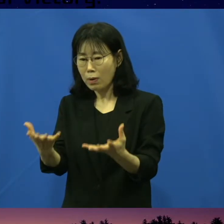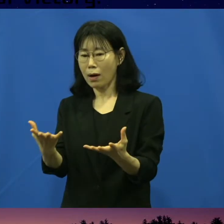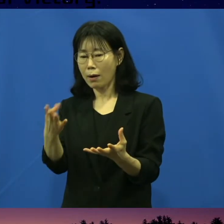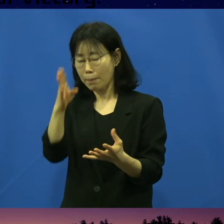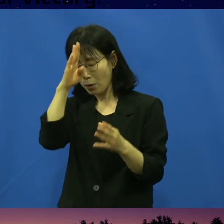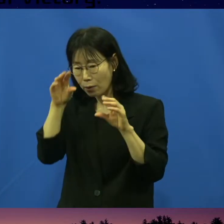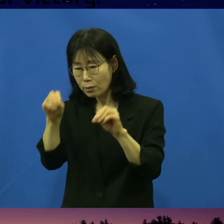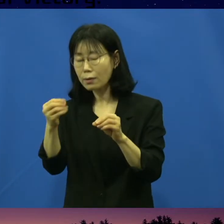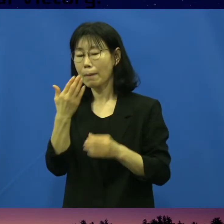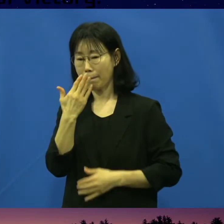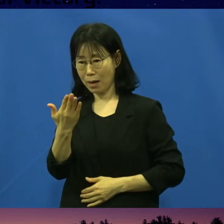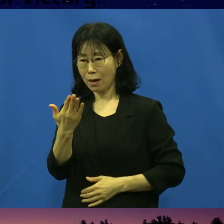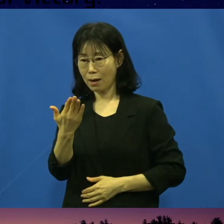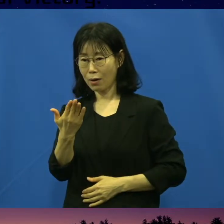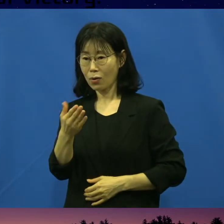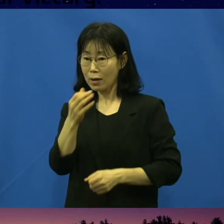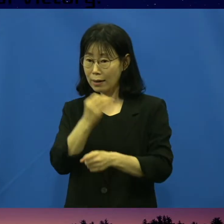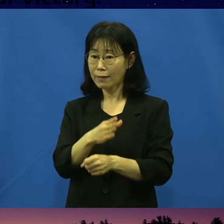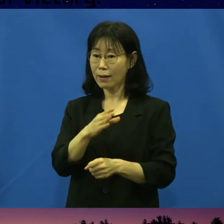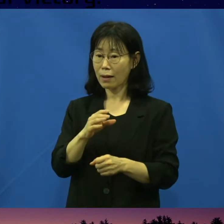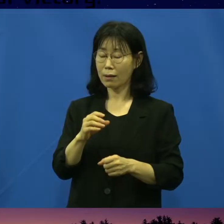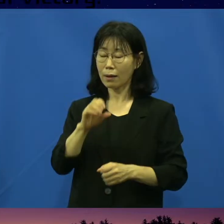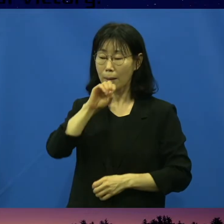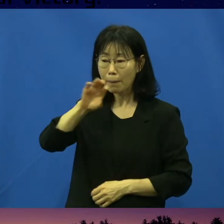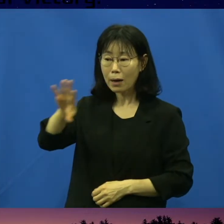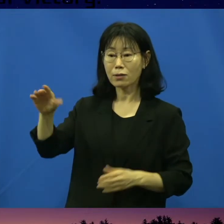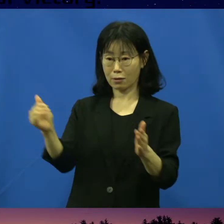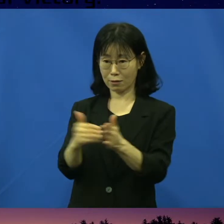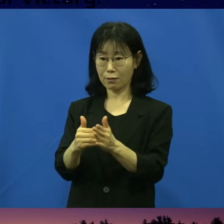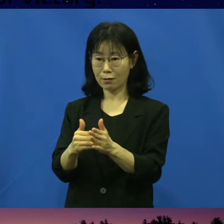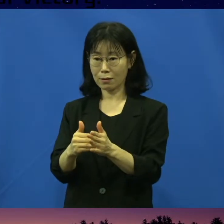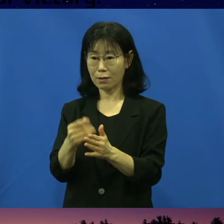있어요. 그 복음이 나를 살렸어요.